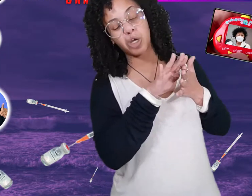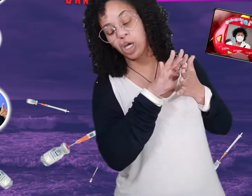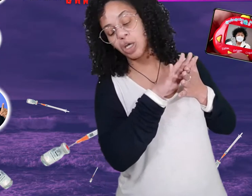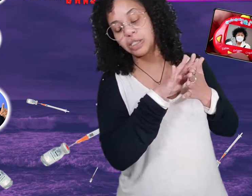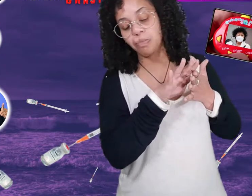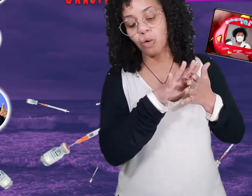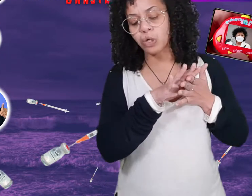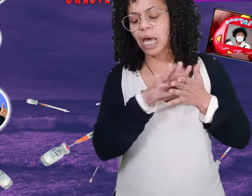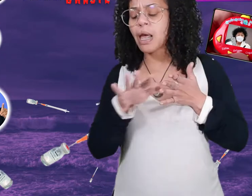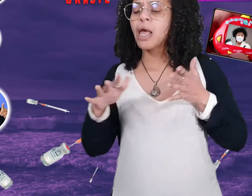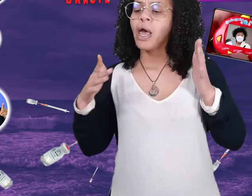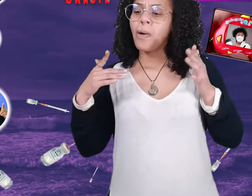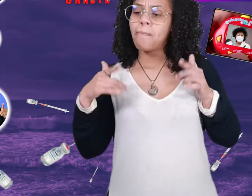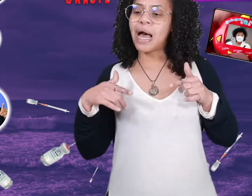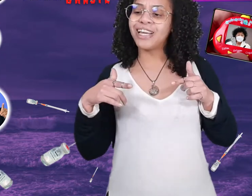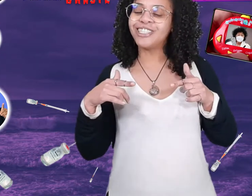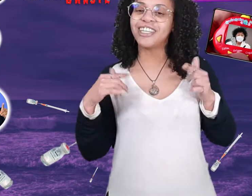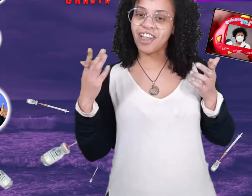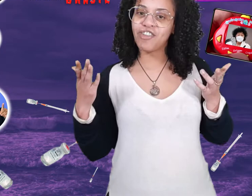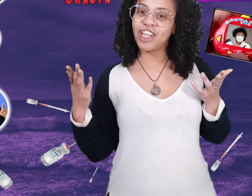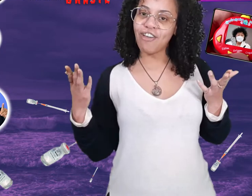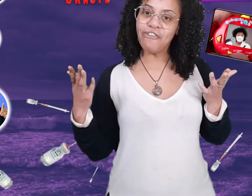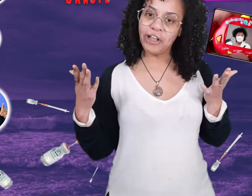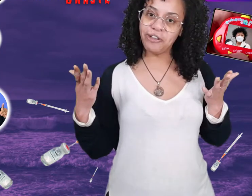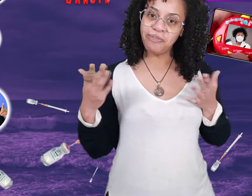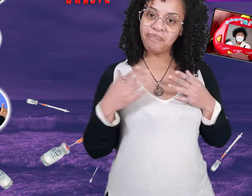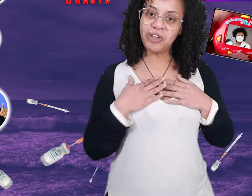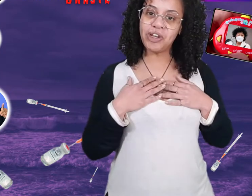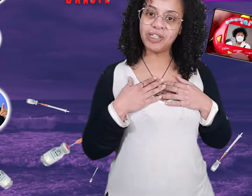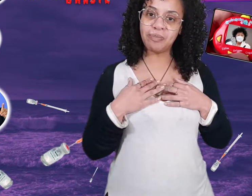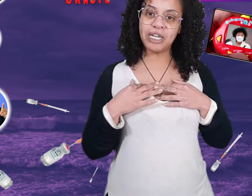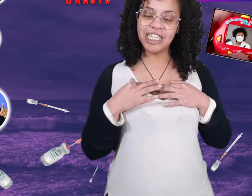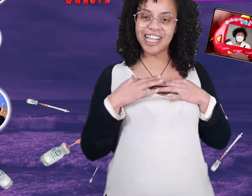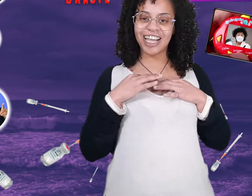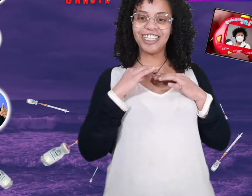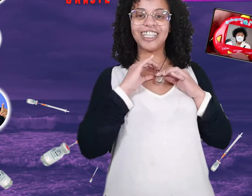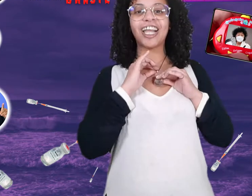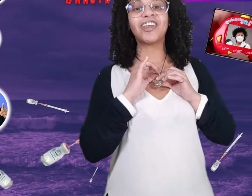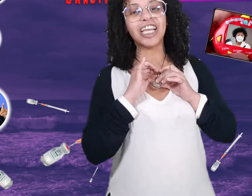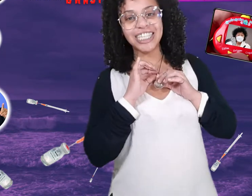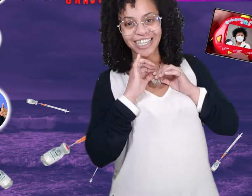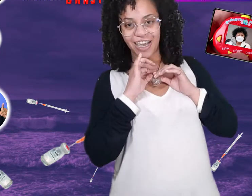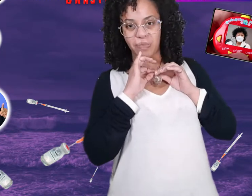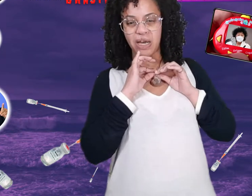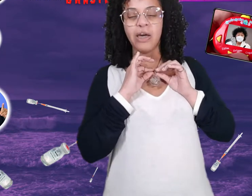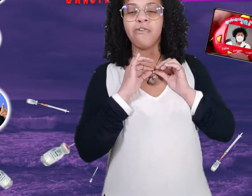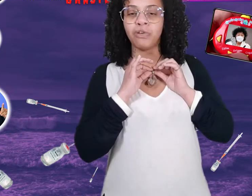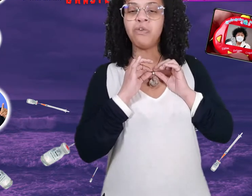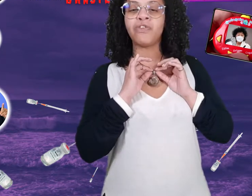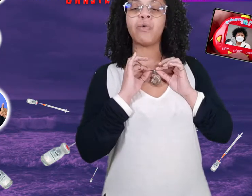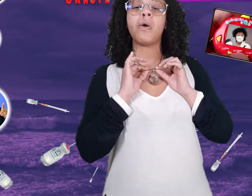porque sabe como que é, mas que teve até a foto do nosso presidente dentro desse tema. Vamos ver o